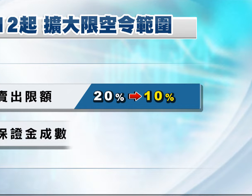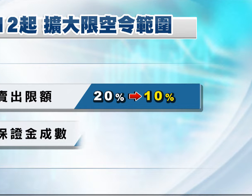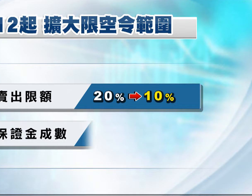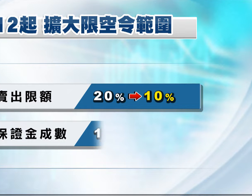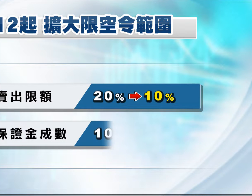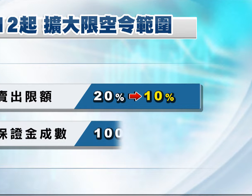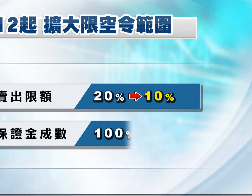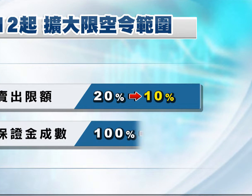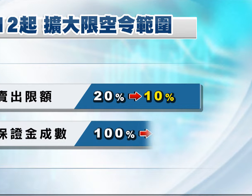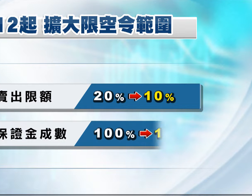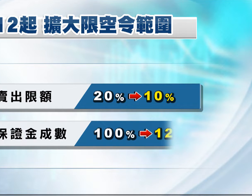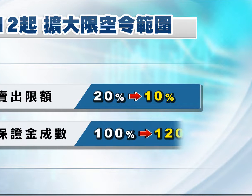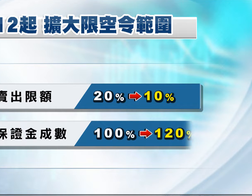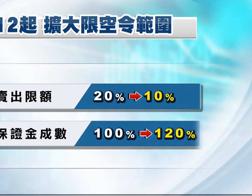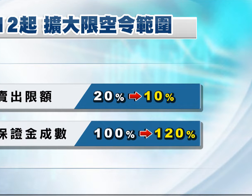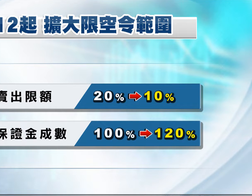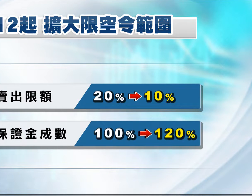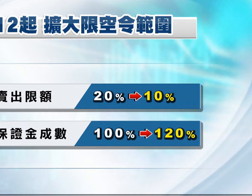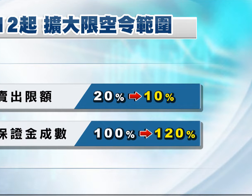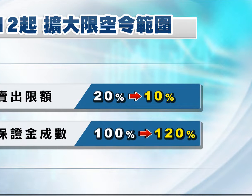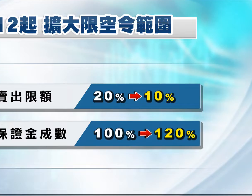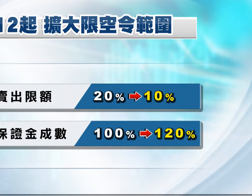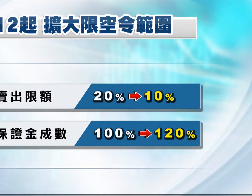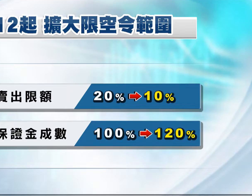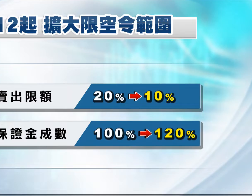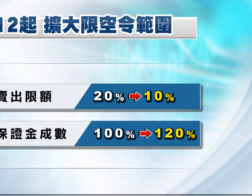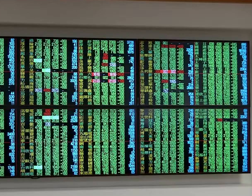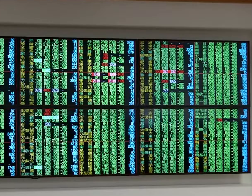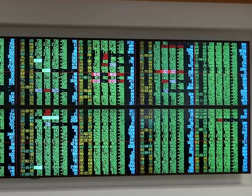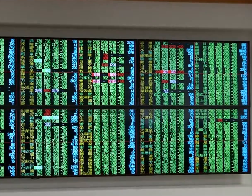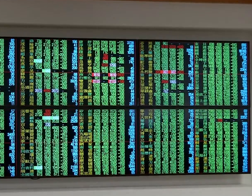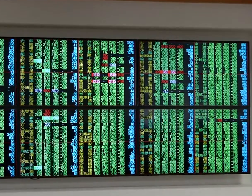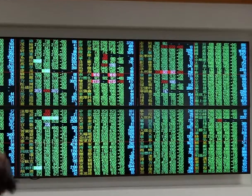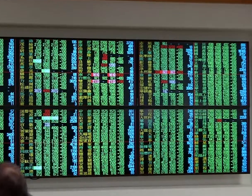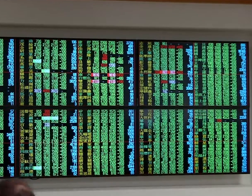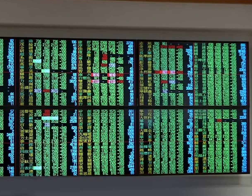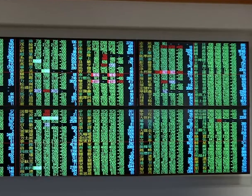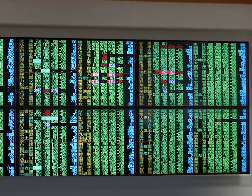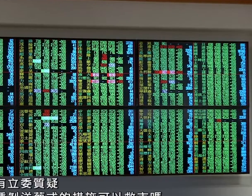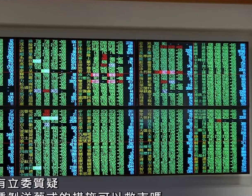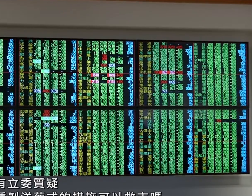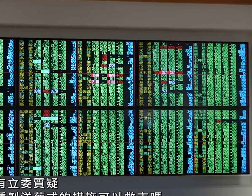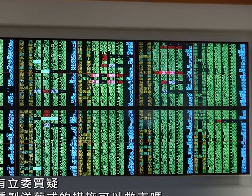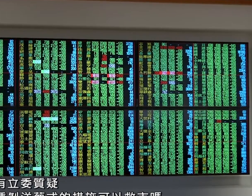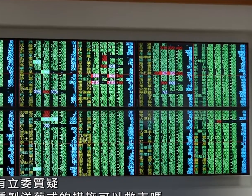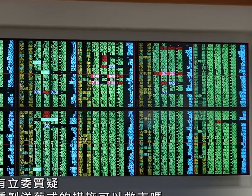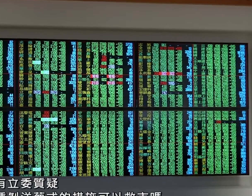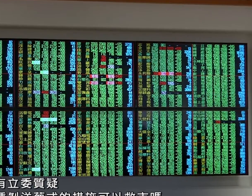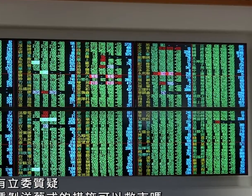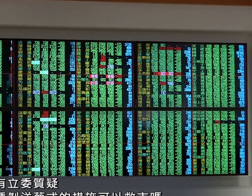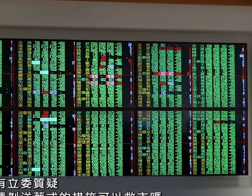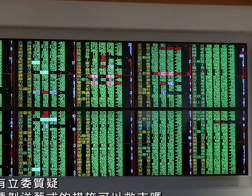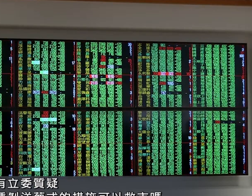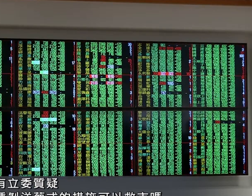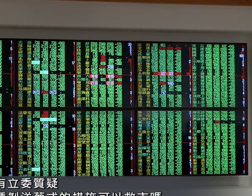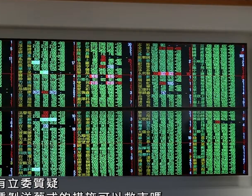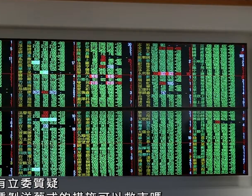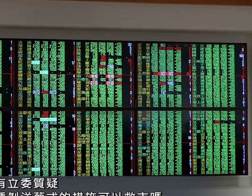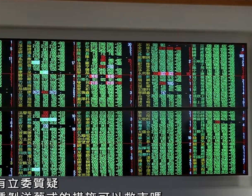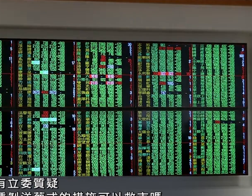证金成数也从100%再拉高到120%。但有立委质疑，这种剥洋葱式的措施可以救市吗？